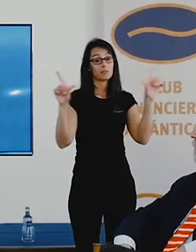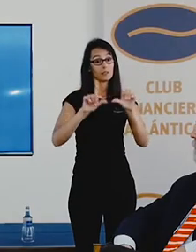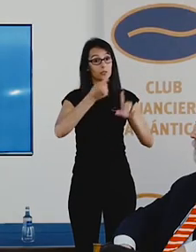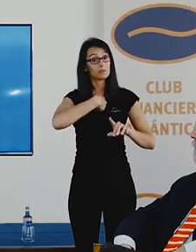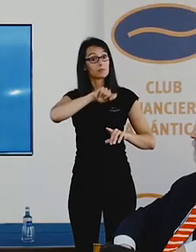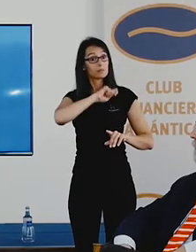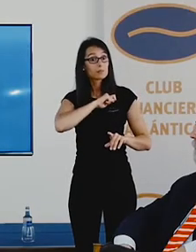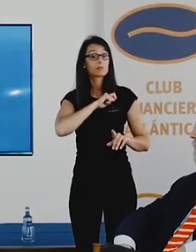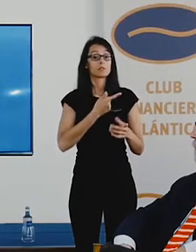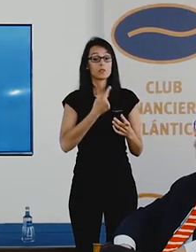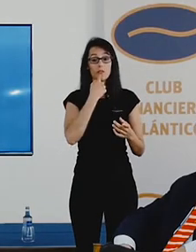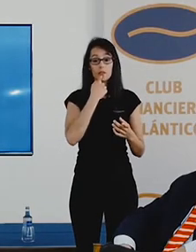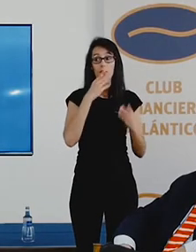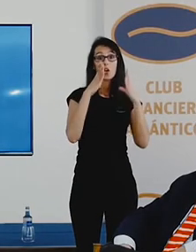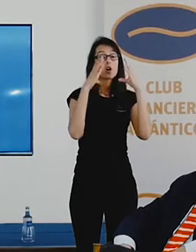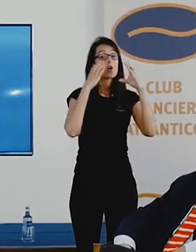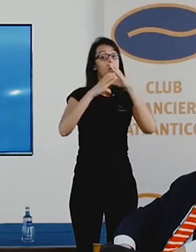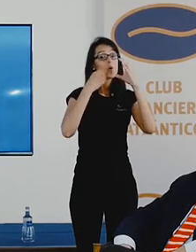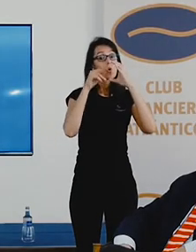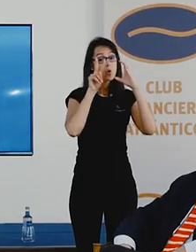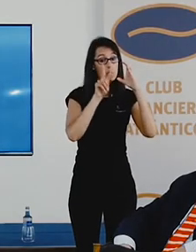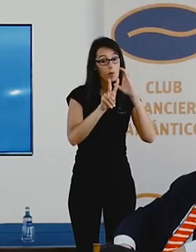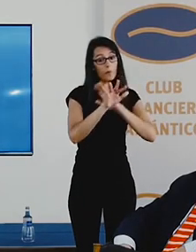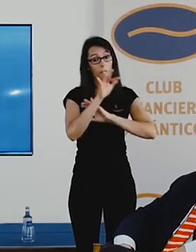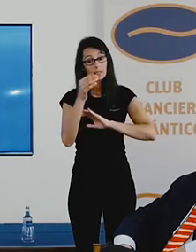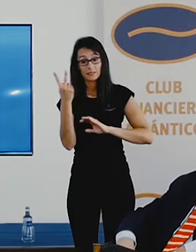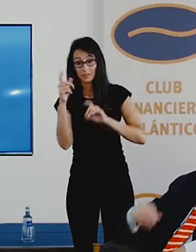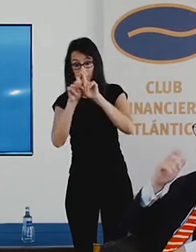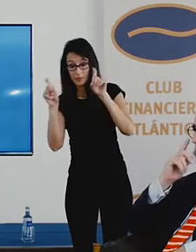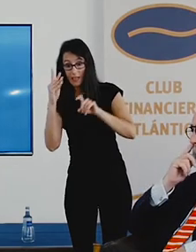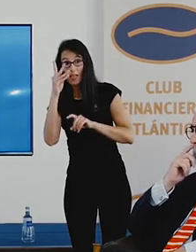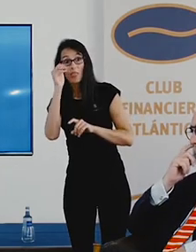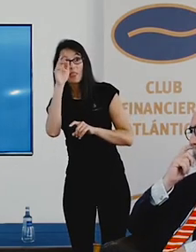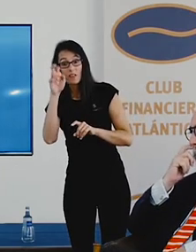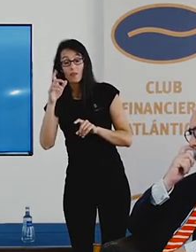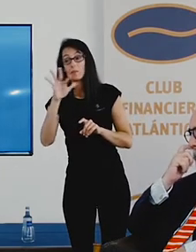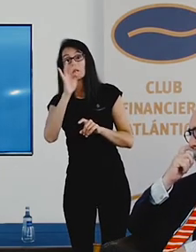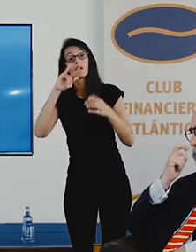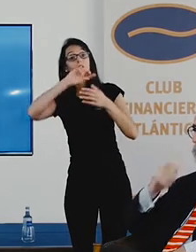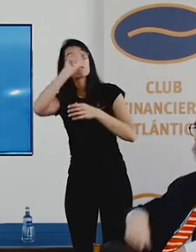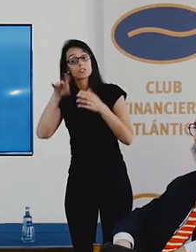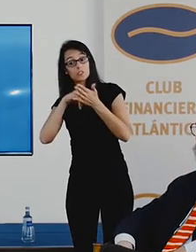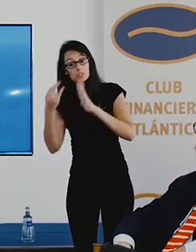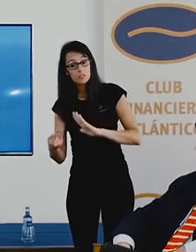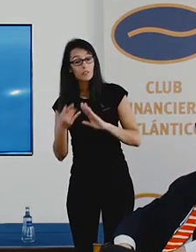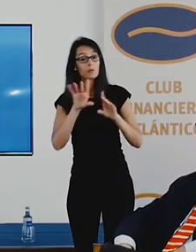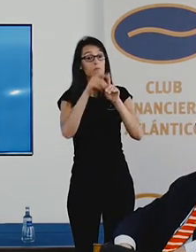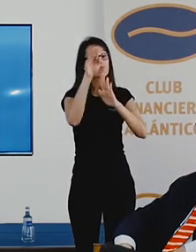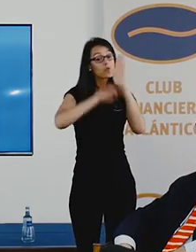ellos, tanto comunicados, lo que os hablaba antes, como ellos, como The Draft, como nosotros, contando lo que es el camino en el programa